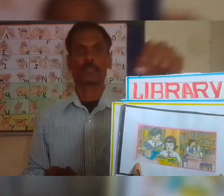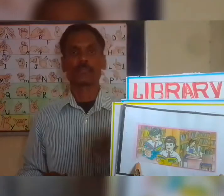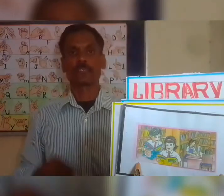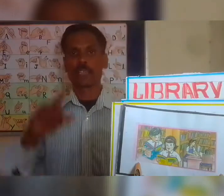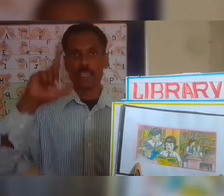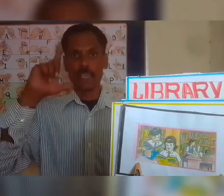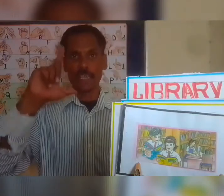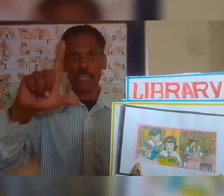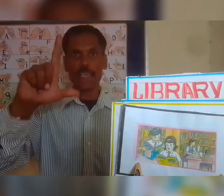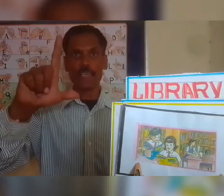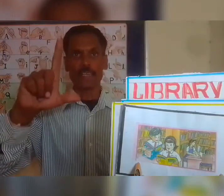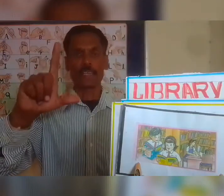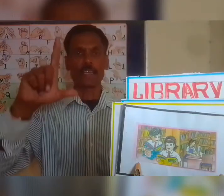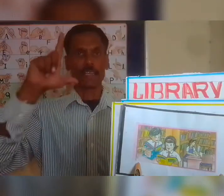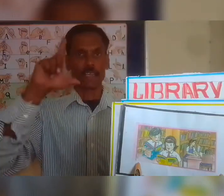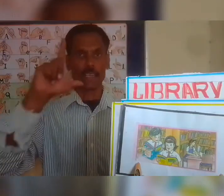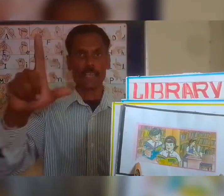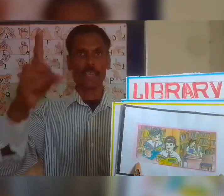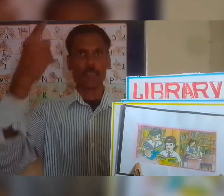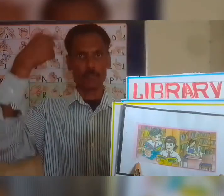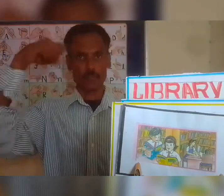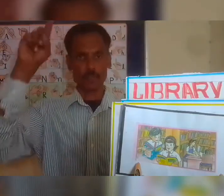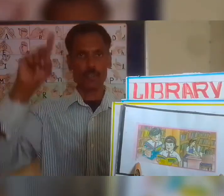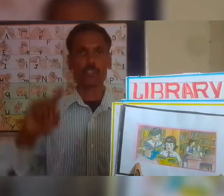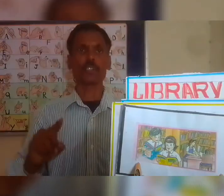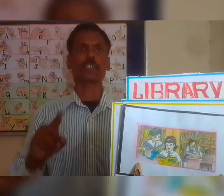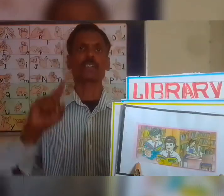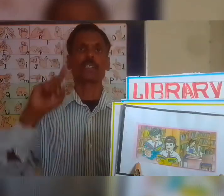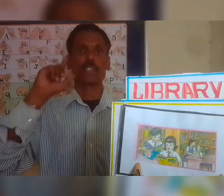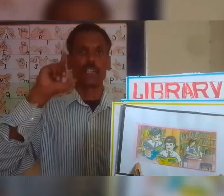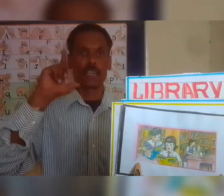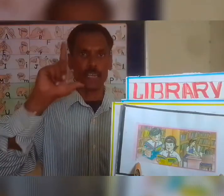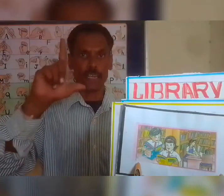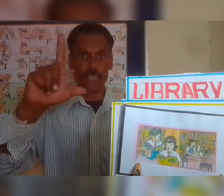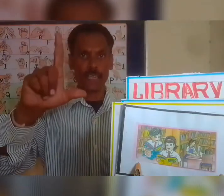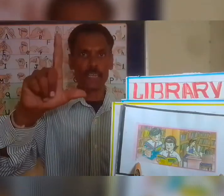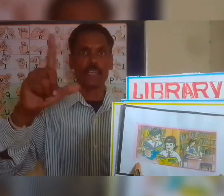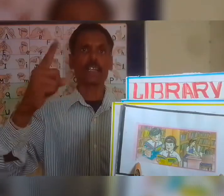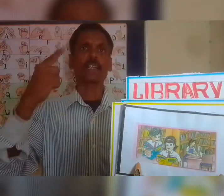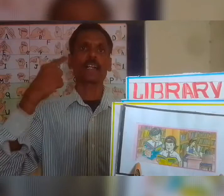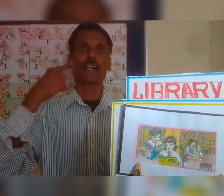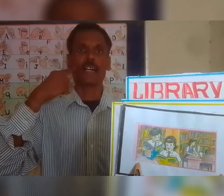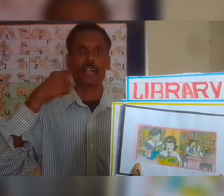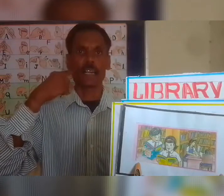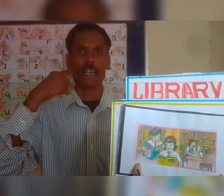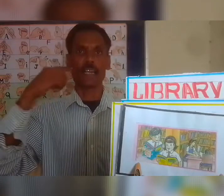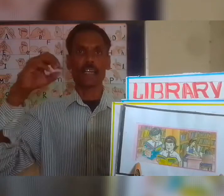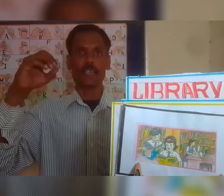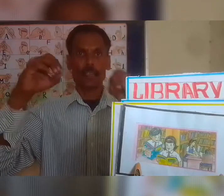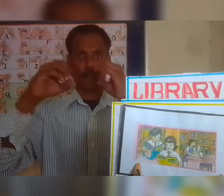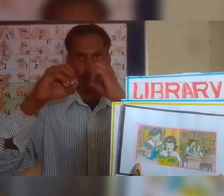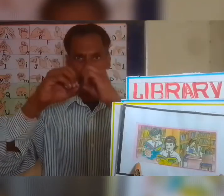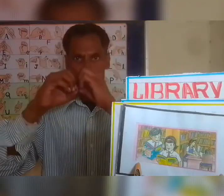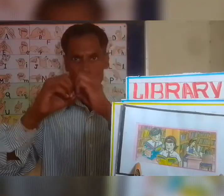L L L for L I B